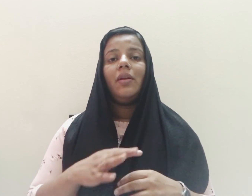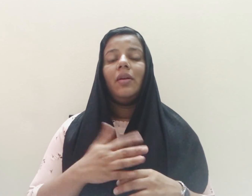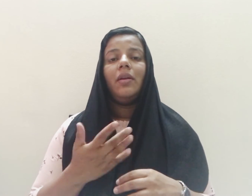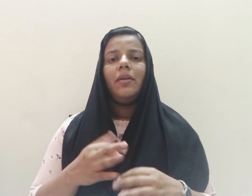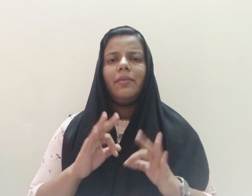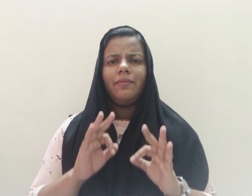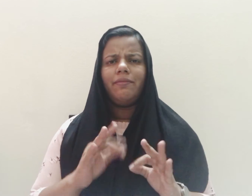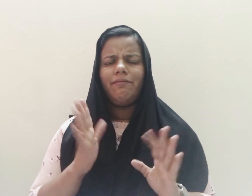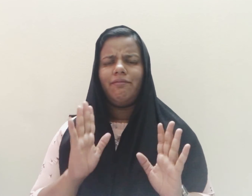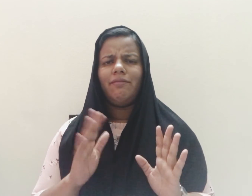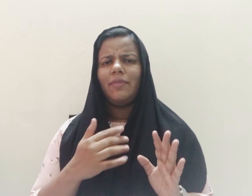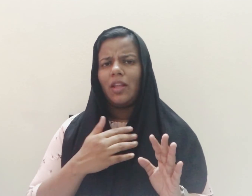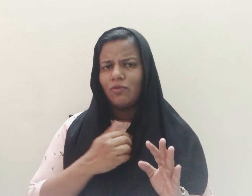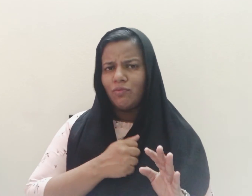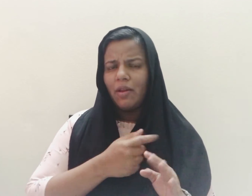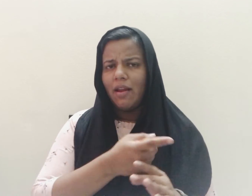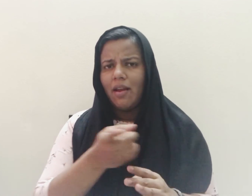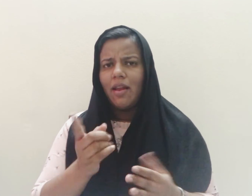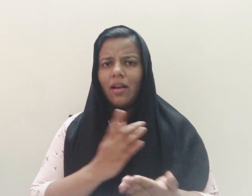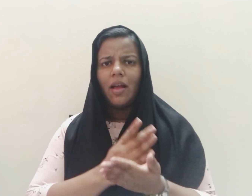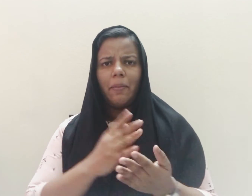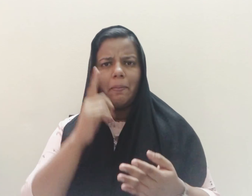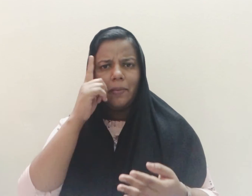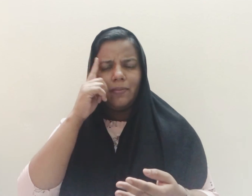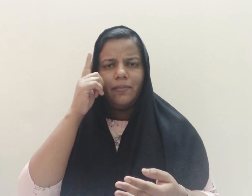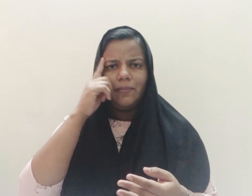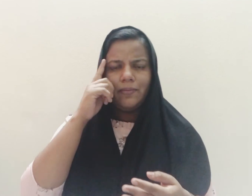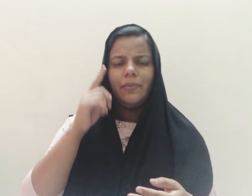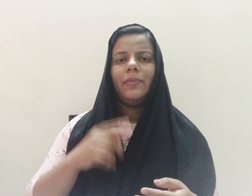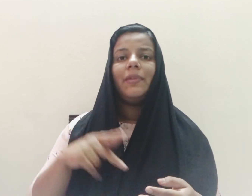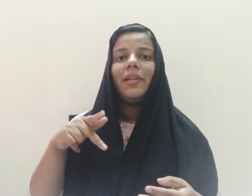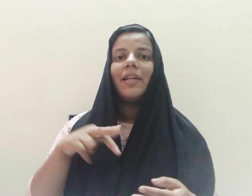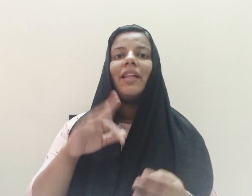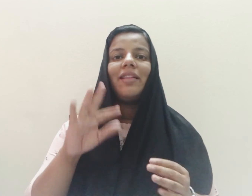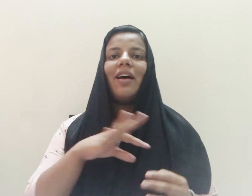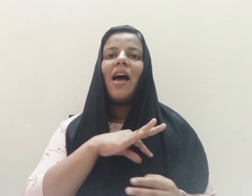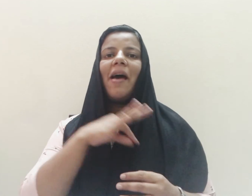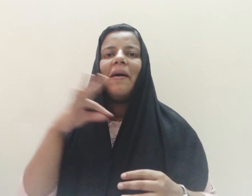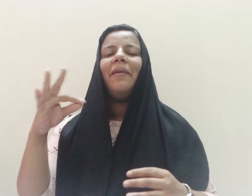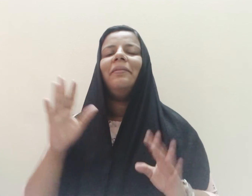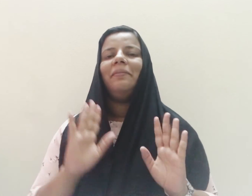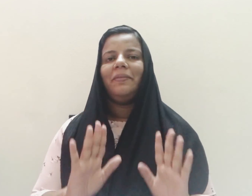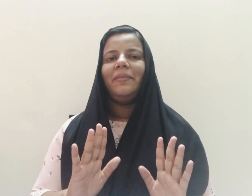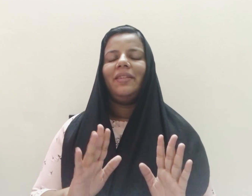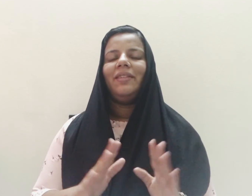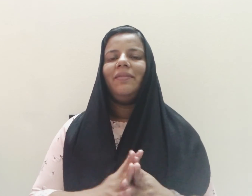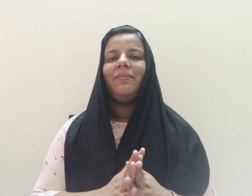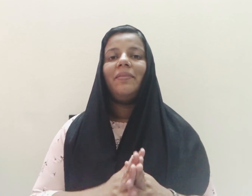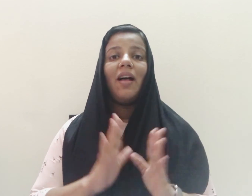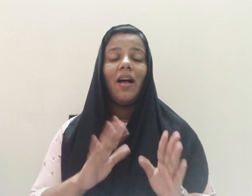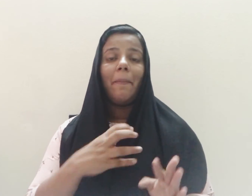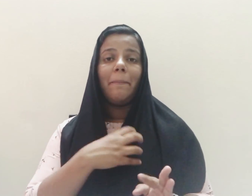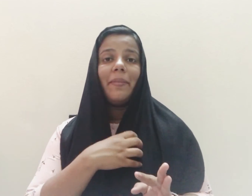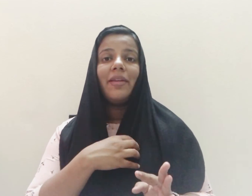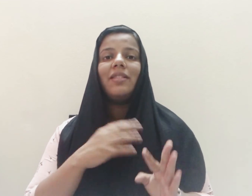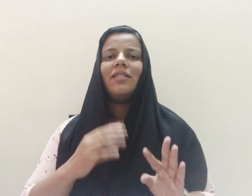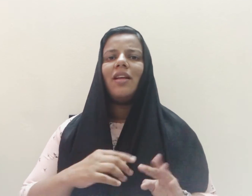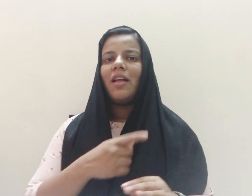പറഞ്ഞാൽ സൗണ്ട് മൈൻഡ്. ഐ മീൻ എല്ലാ കാര്യങ്ങളും മനസ്സിലാക്കി വിവേചിച്ച് ദൈവത്തിൻ്റെ വചനപ്രകാരം ജീവിപ്പാൻ ഉള്ളൊരു മനസ്സാണ് ഐ മീൻ